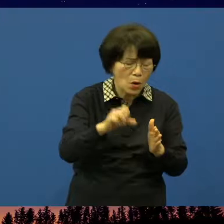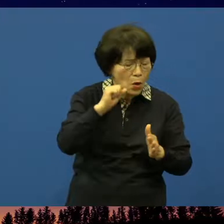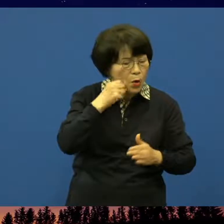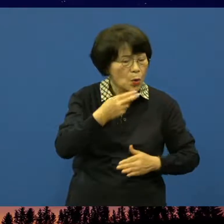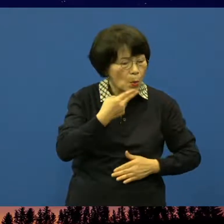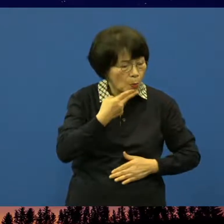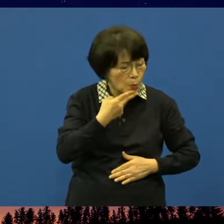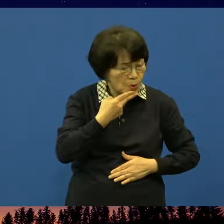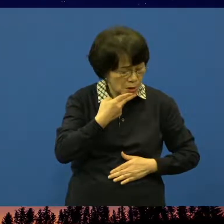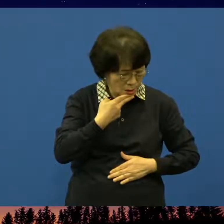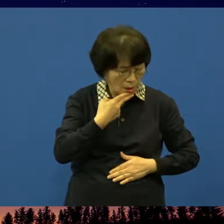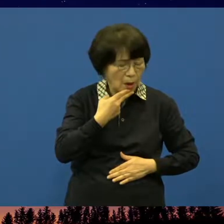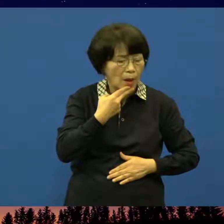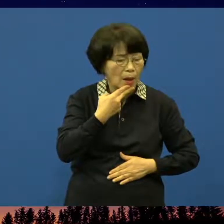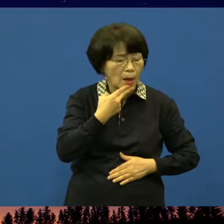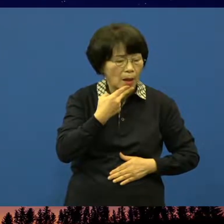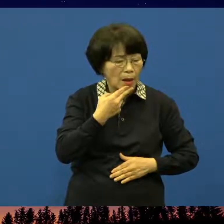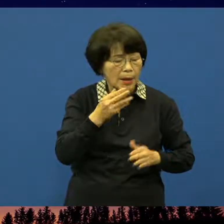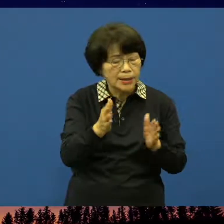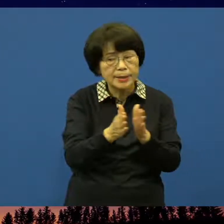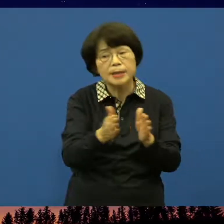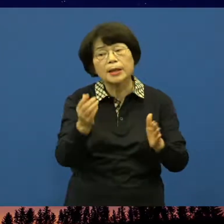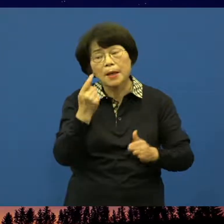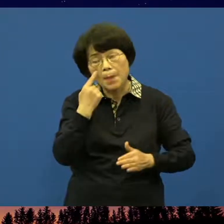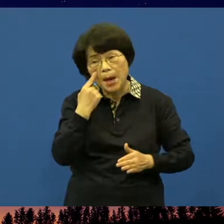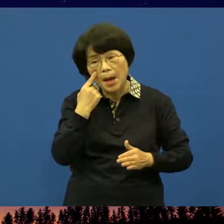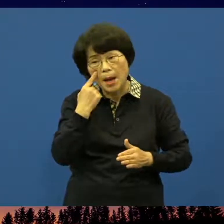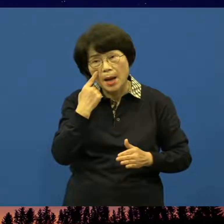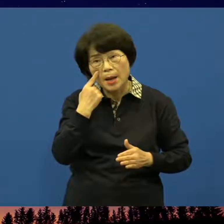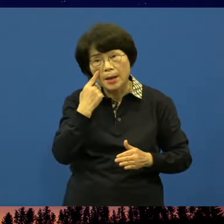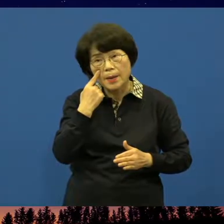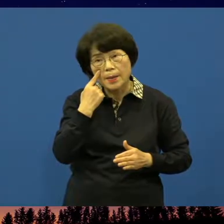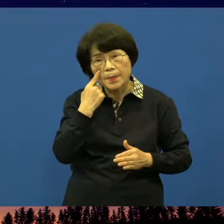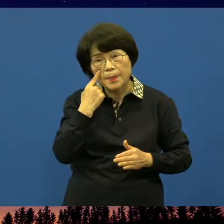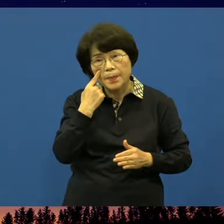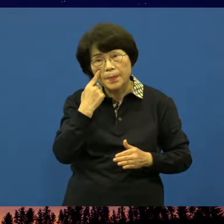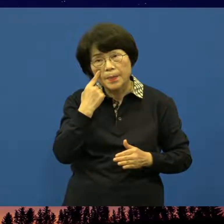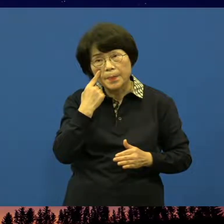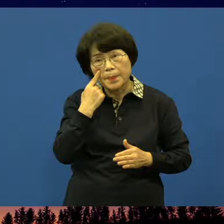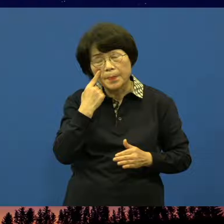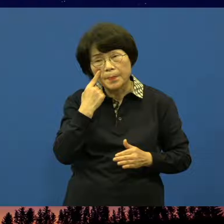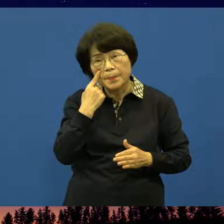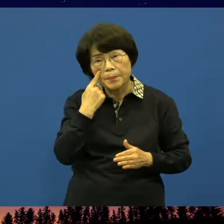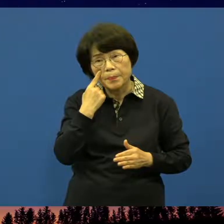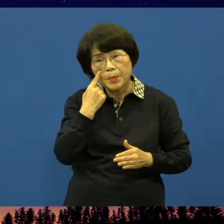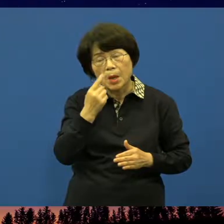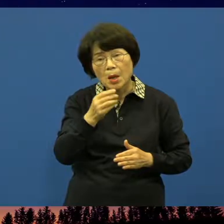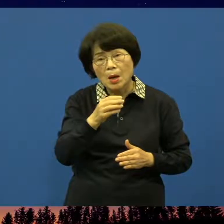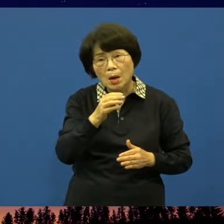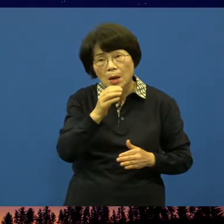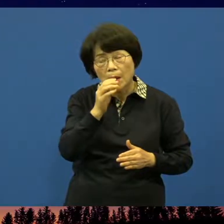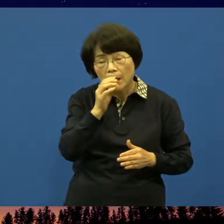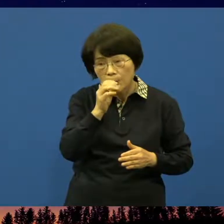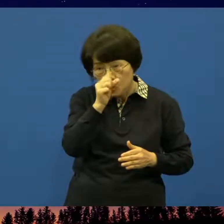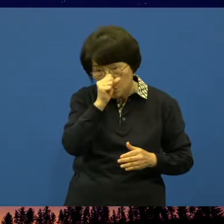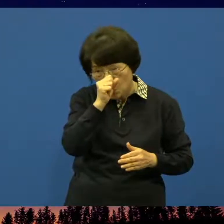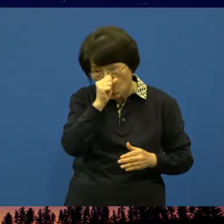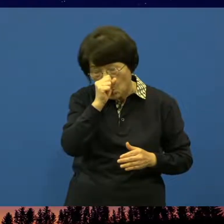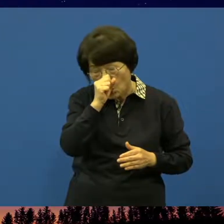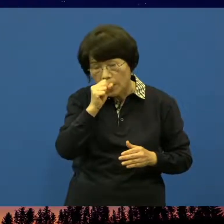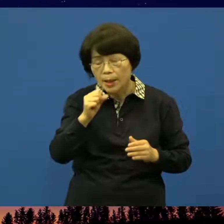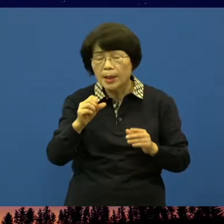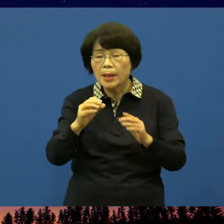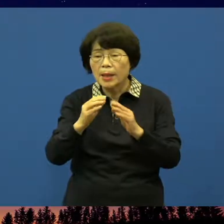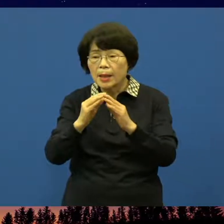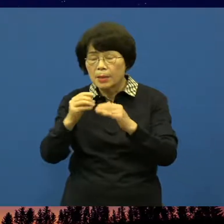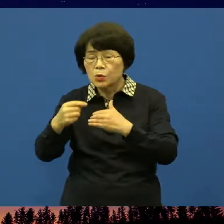해보는 거예요. 여러분, 좋은 면만 많이 보는가, 안 좋은 면만 많이 보는 사람입니까? 옛날에는 안 좋은 면을 많이 봤어요. 부정적인